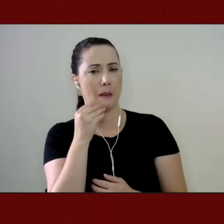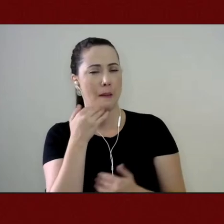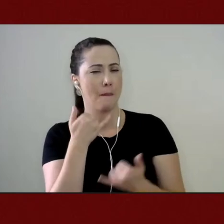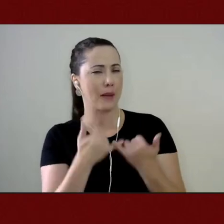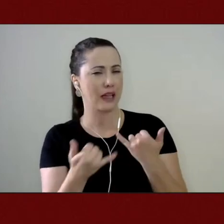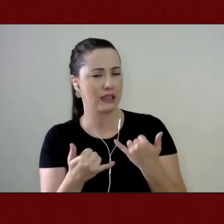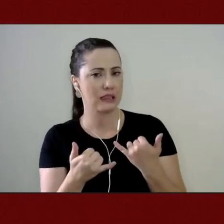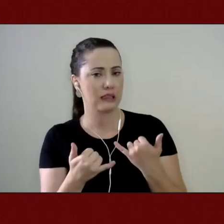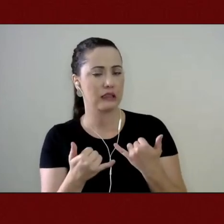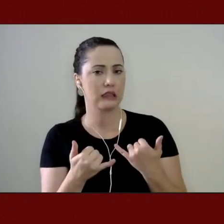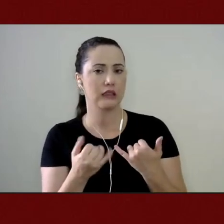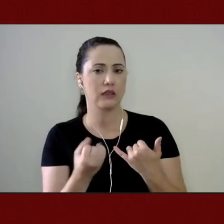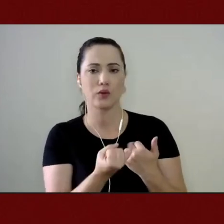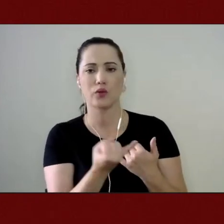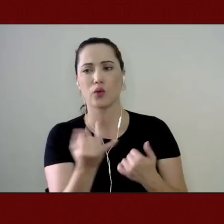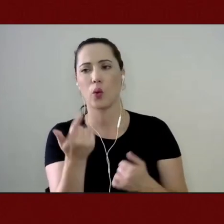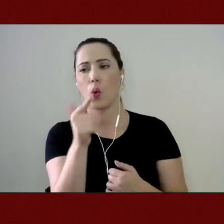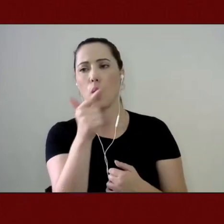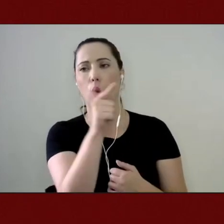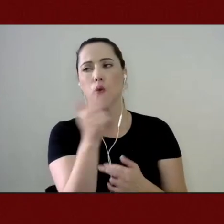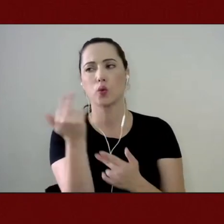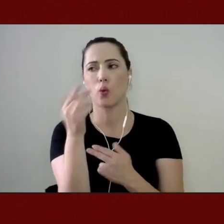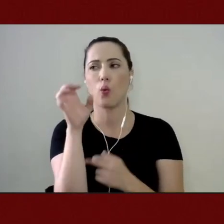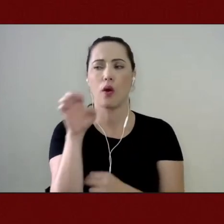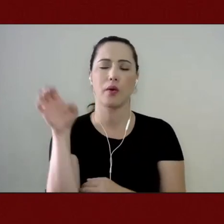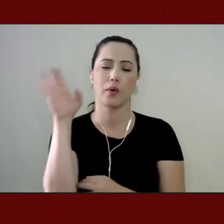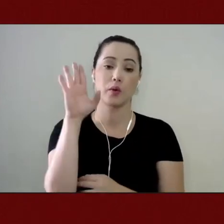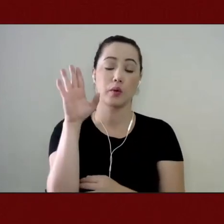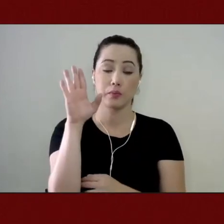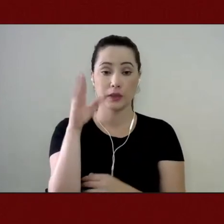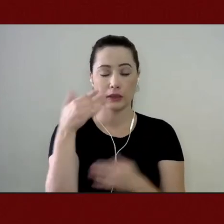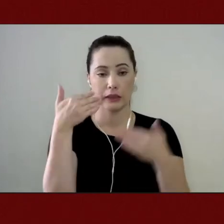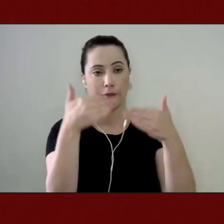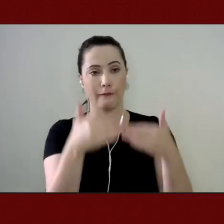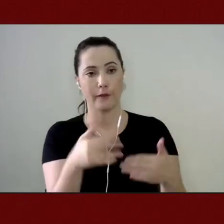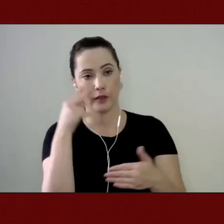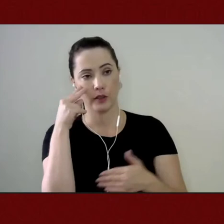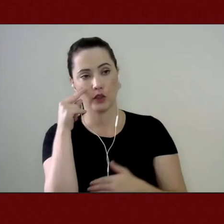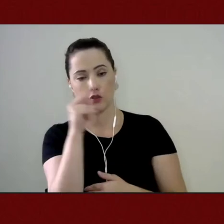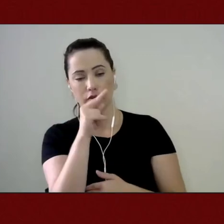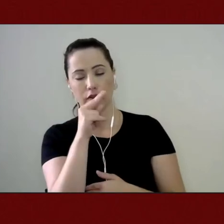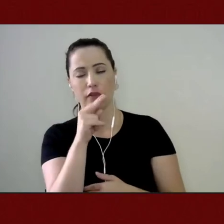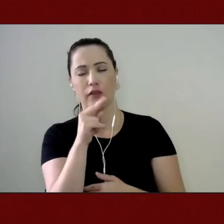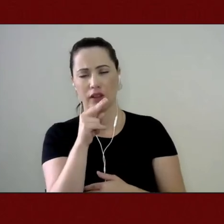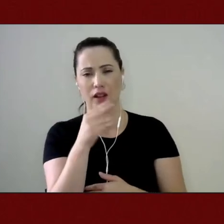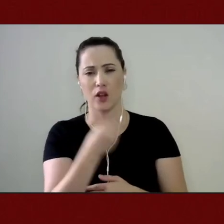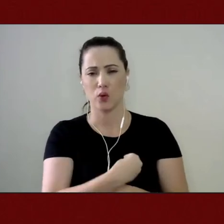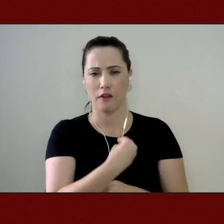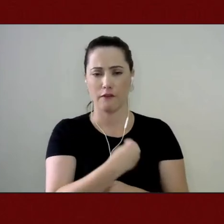de muitos companheiros europeus, que estão diante de uma realidade totalitária,